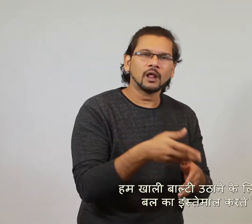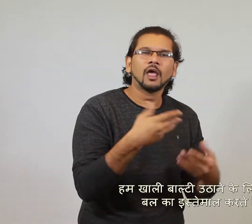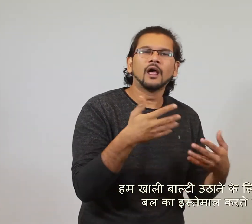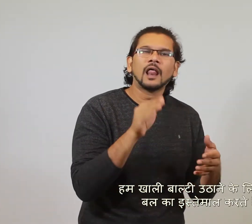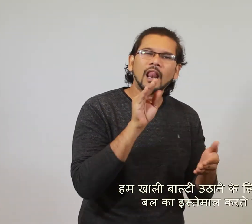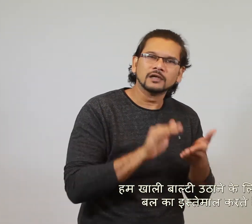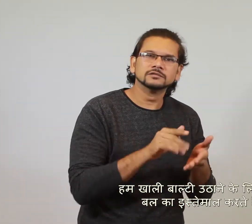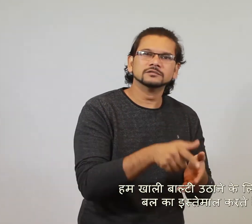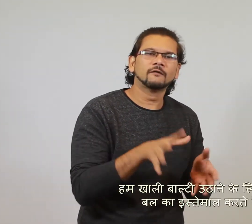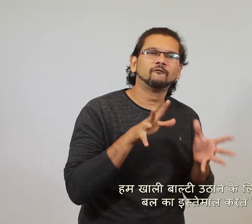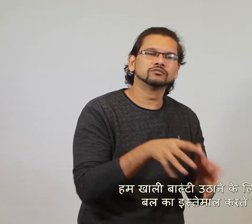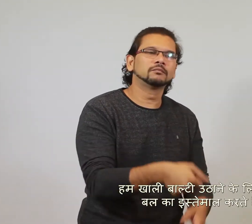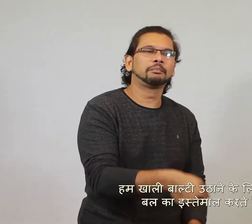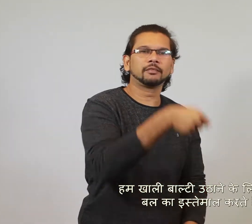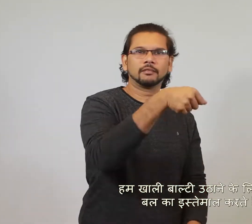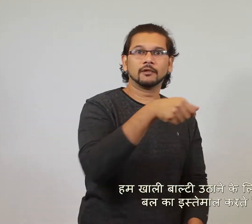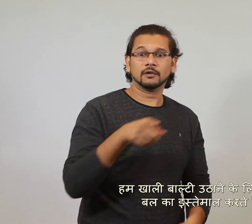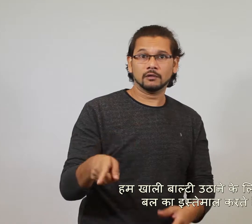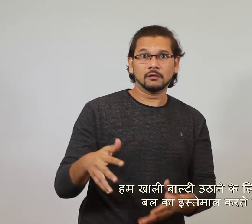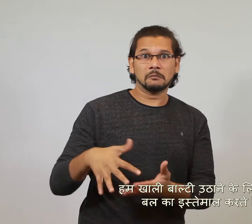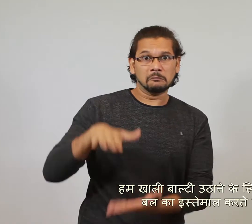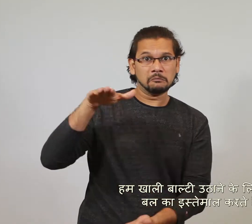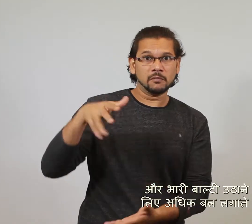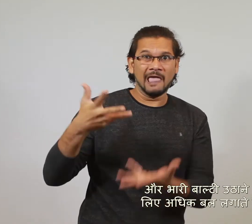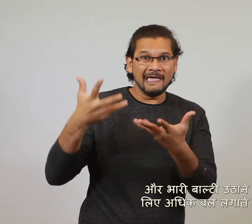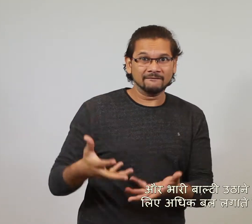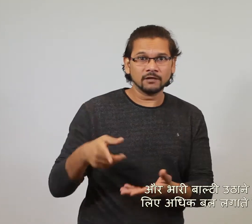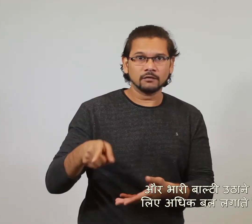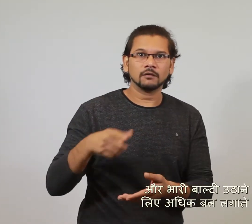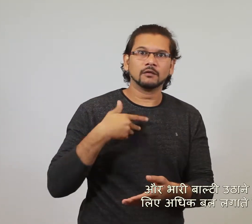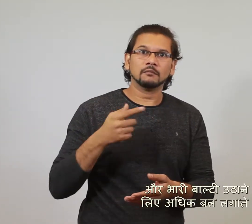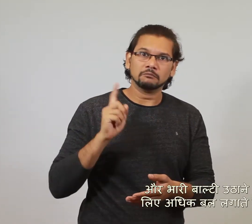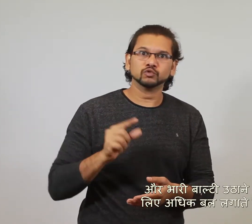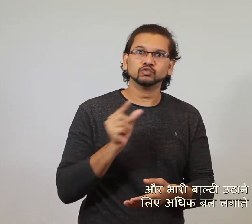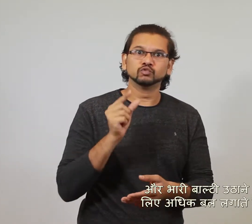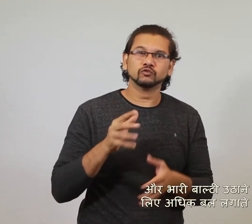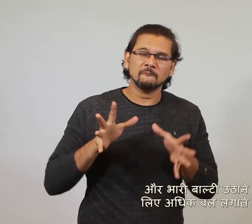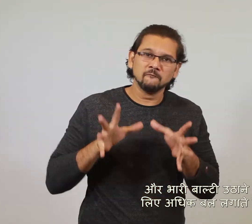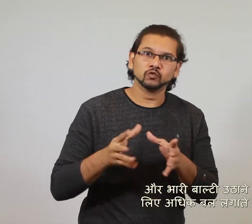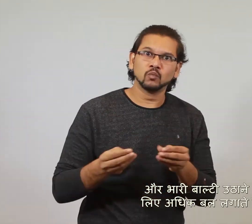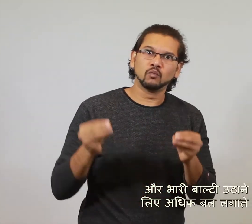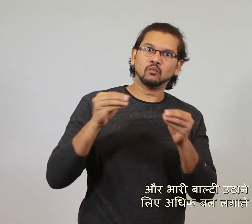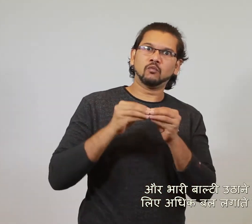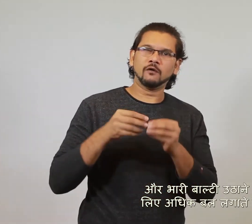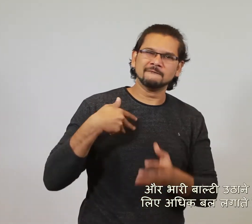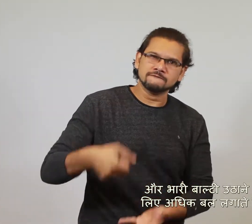बाल्टी उठाने के लिए कम बल का इस्तमाल करते हैं और भारी बाल्टी उठाने के लिए अधिक बल लगाते हैं